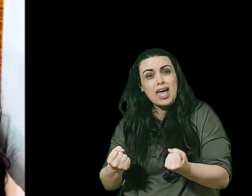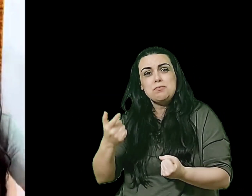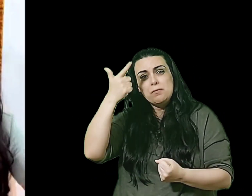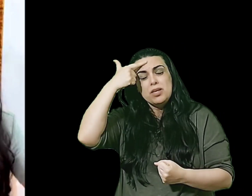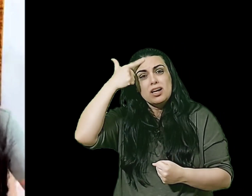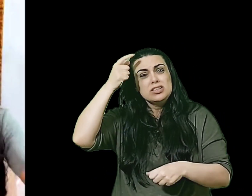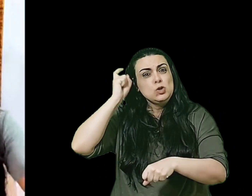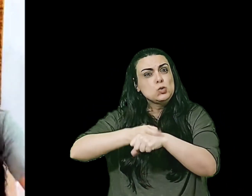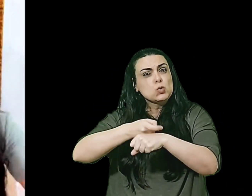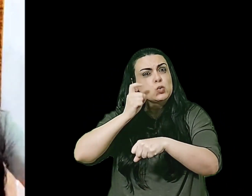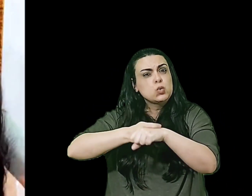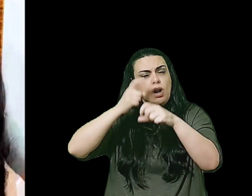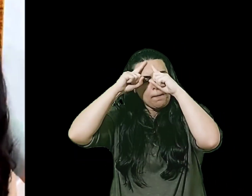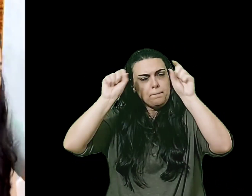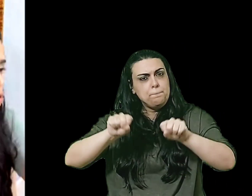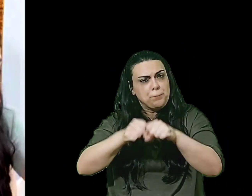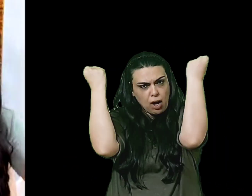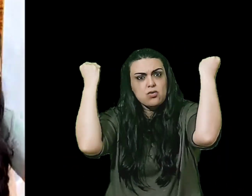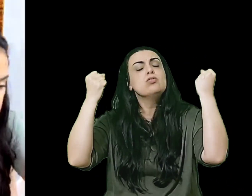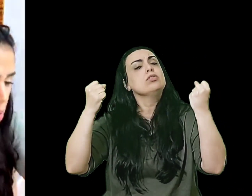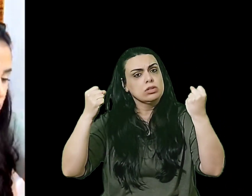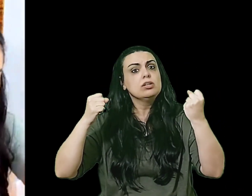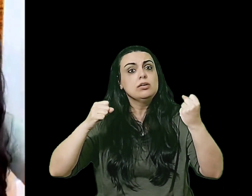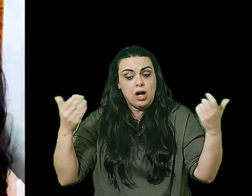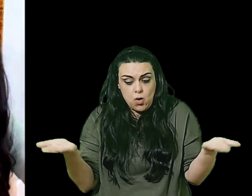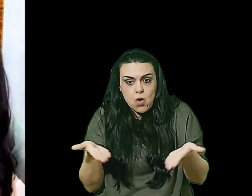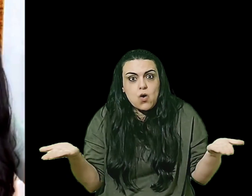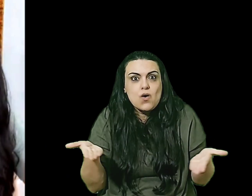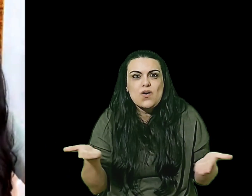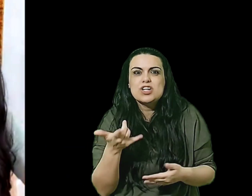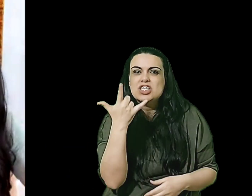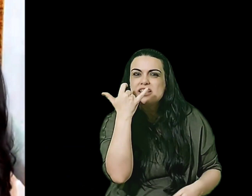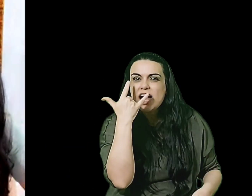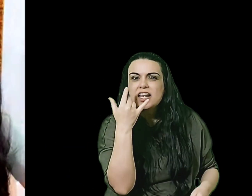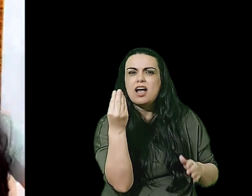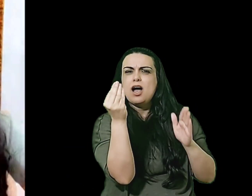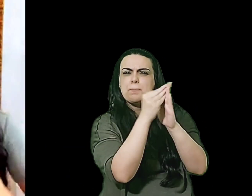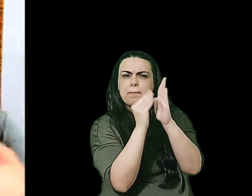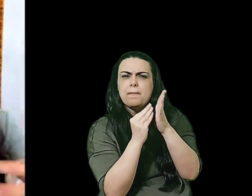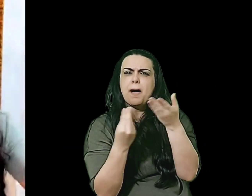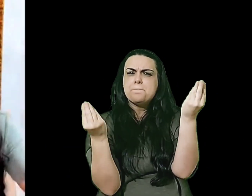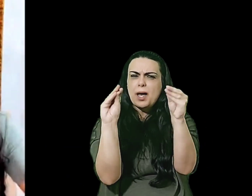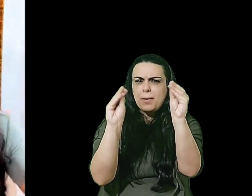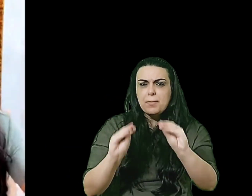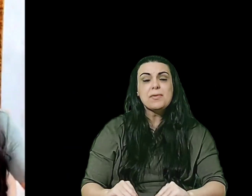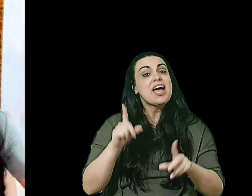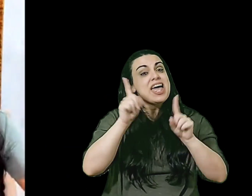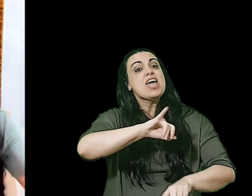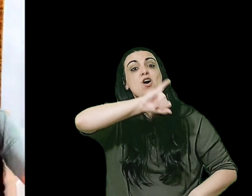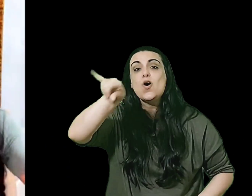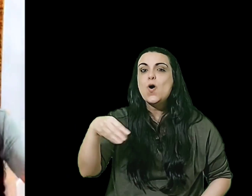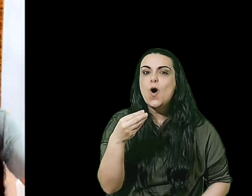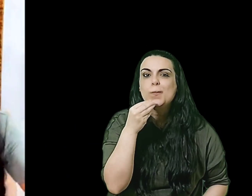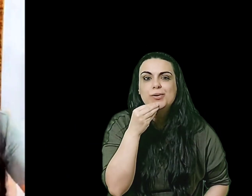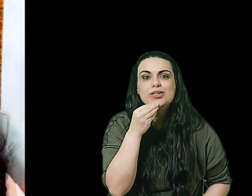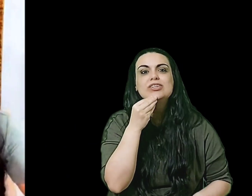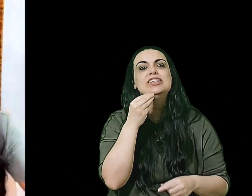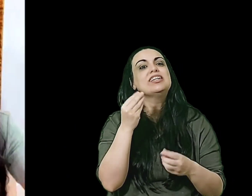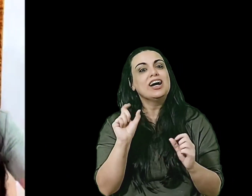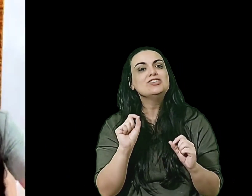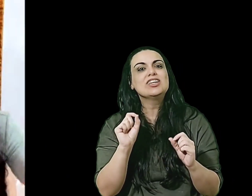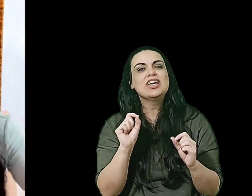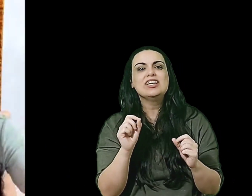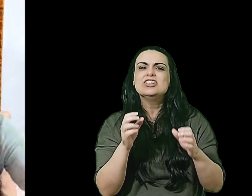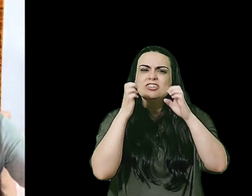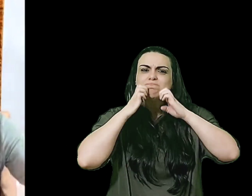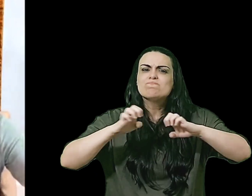cauterização da minha mente para eu entender que tá aqui hoje no Instagram, numa hora dessa, né, gerando conteúdo, agregando valor, era uma oportunidade